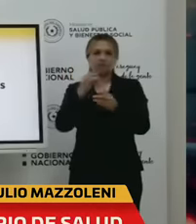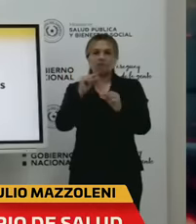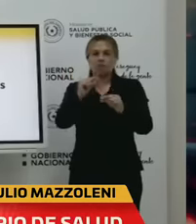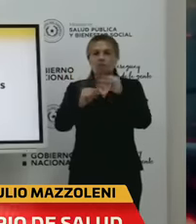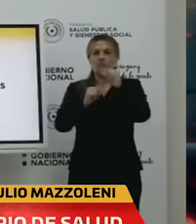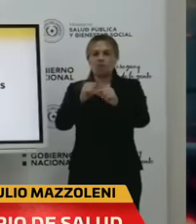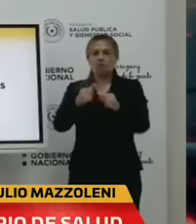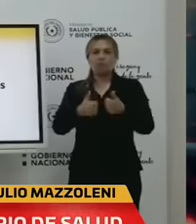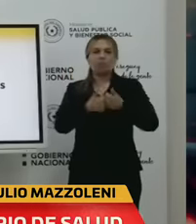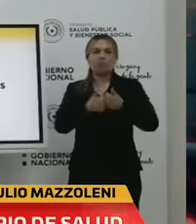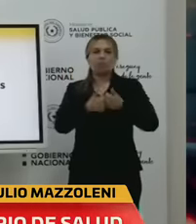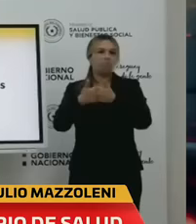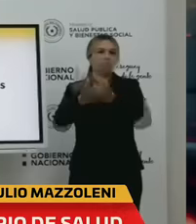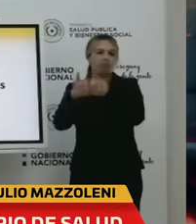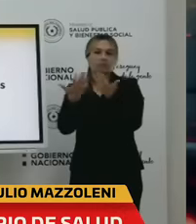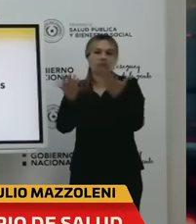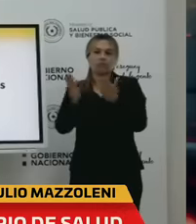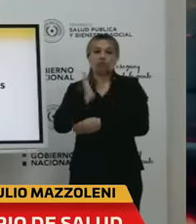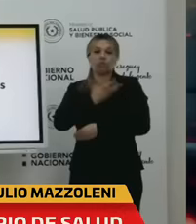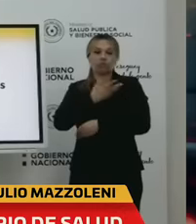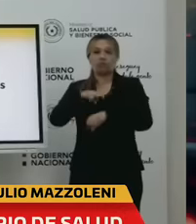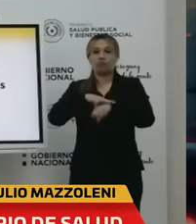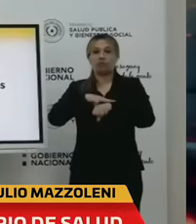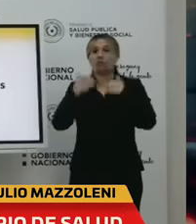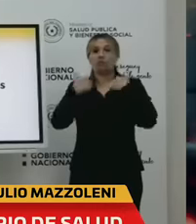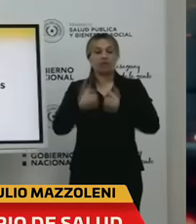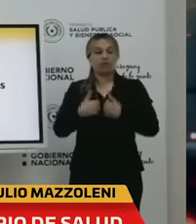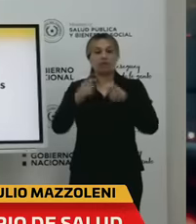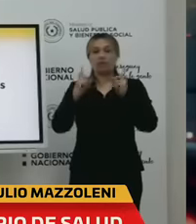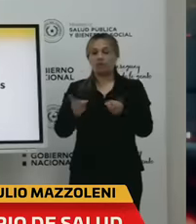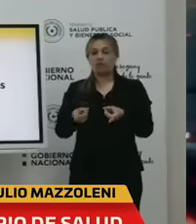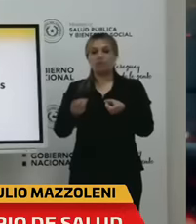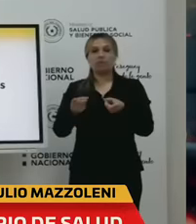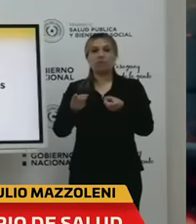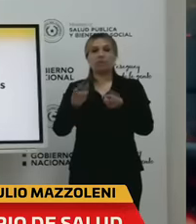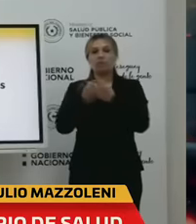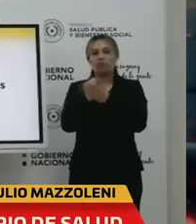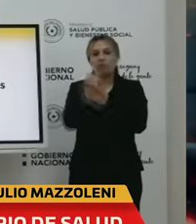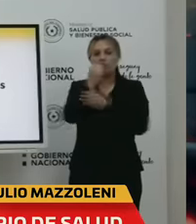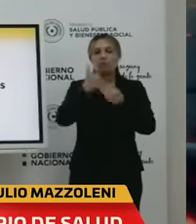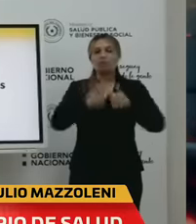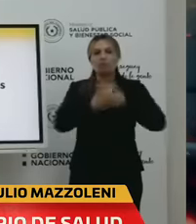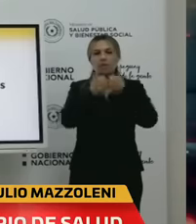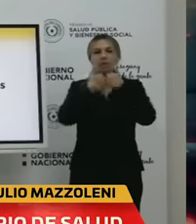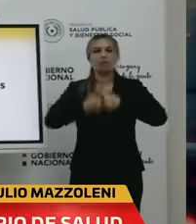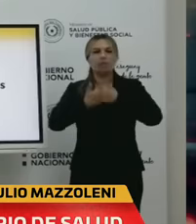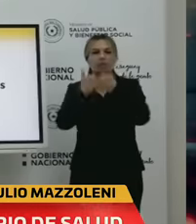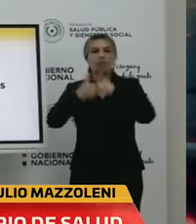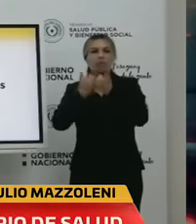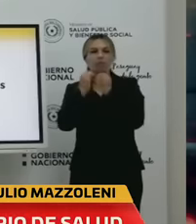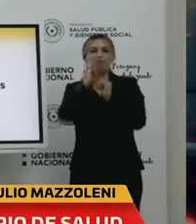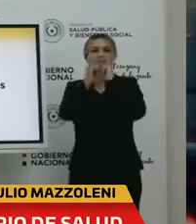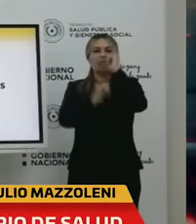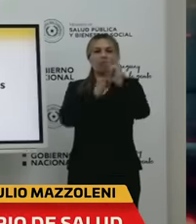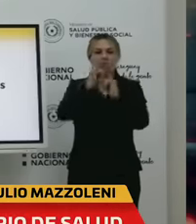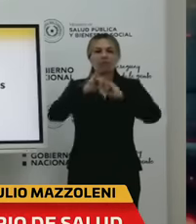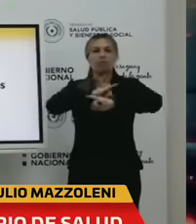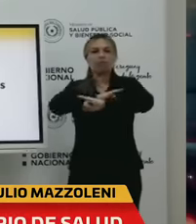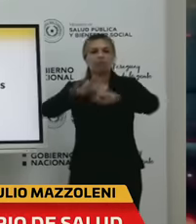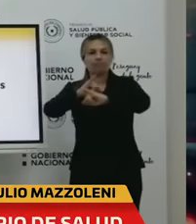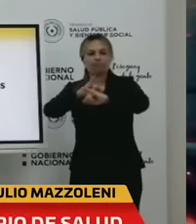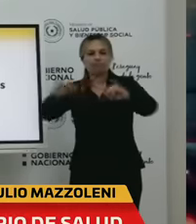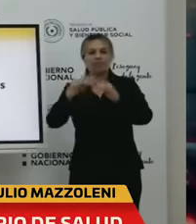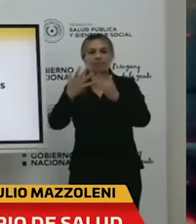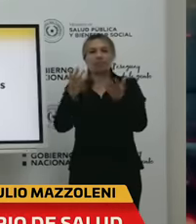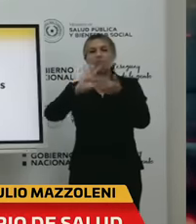en todos, empezando por nosotros, el Ministerio de Salud Pública, tratando de mejorar siempre nuestra comunicación, tratando de implementar